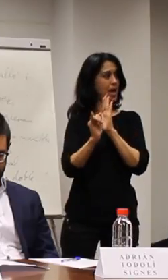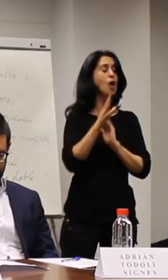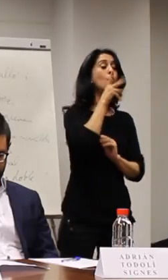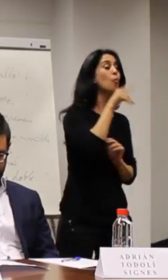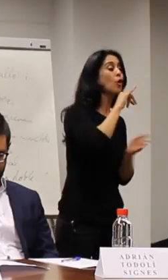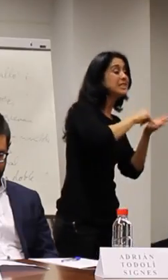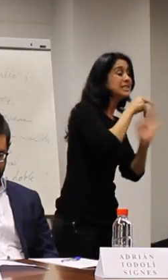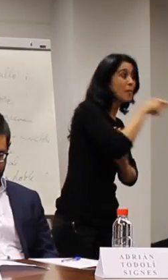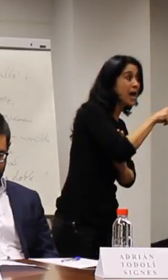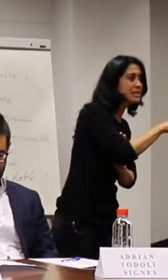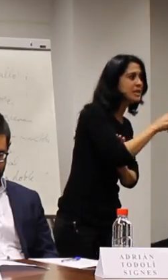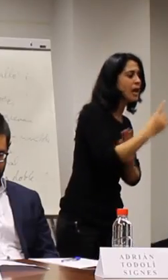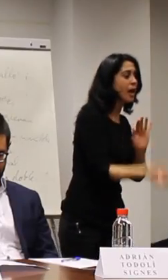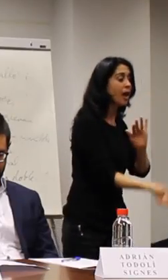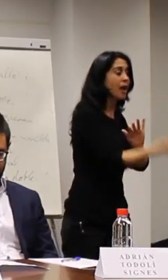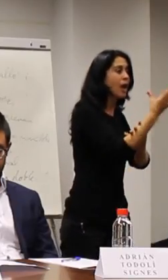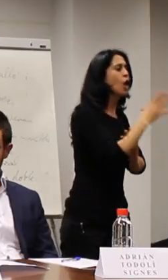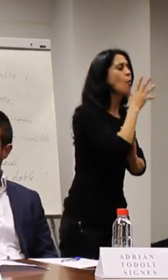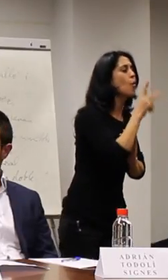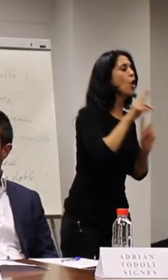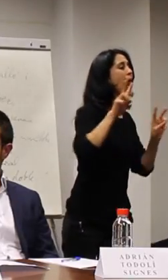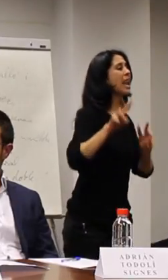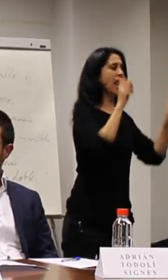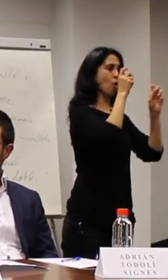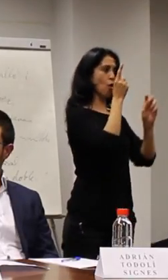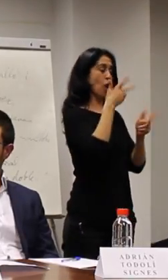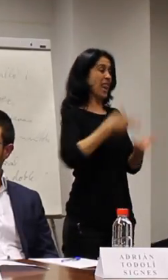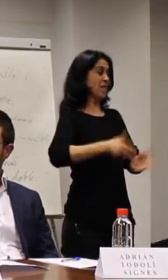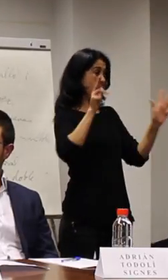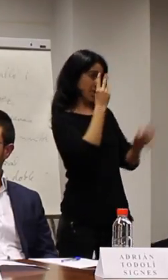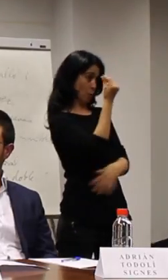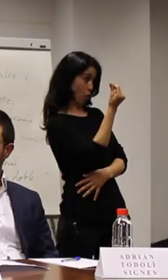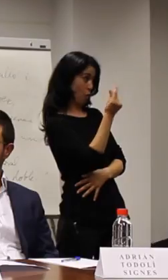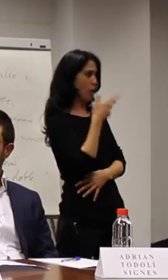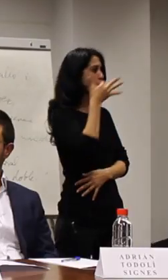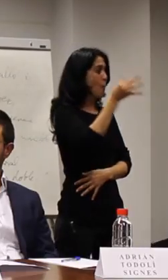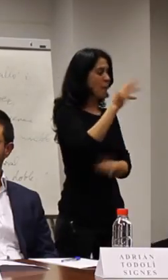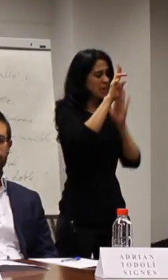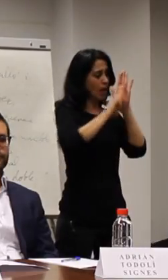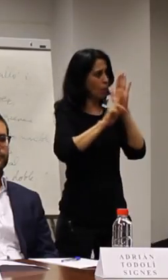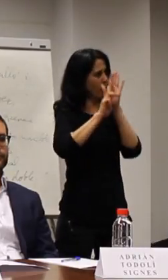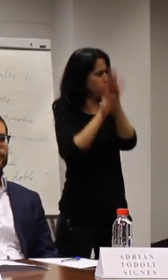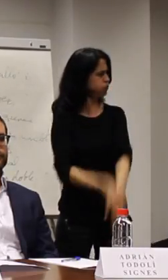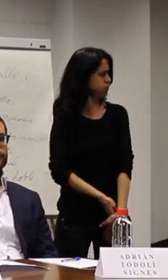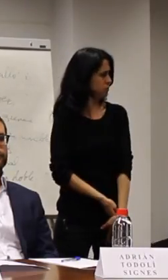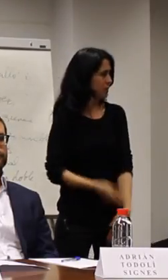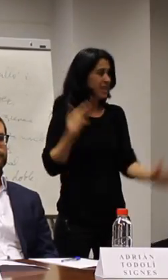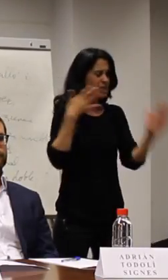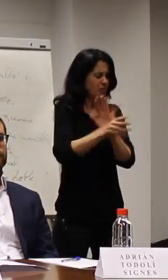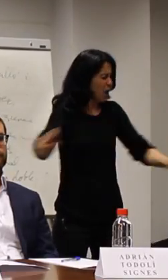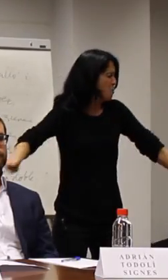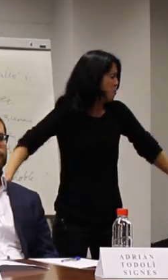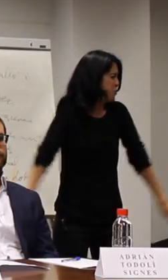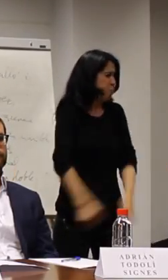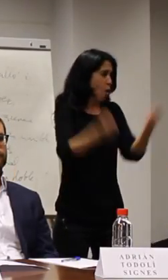y de la desregulación. Y por eso es importante tenerlo en cuenta, porque destroza los mecanismos. El capitalismo siempre está destrozando